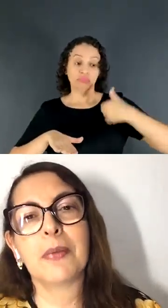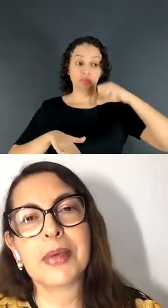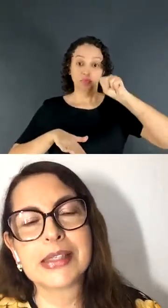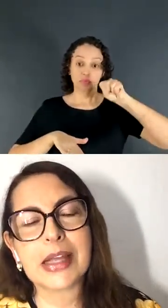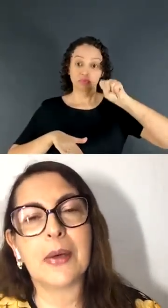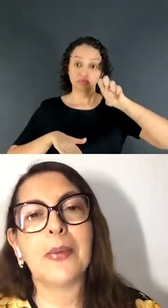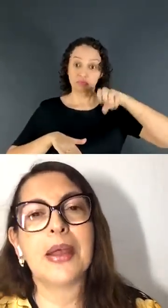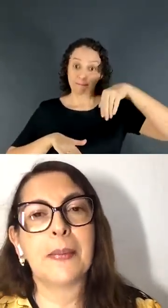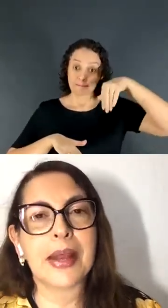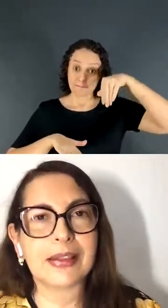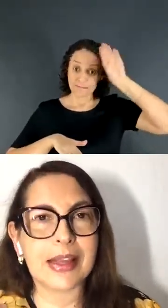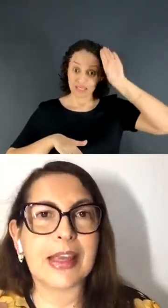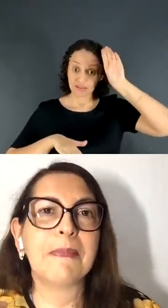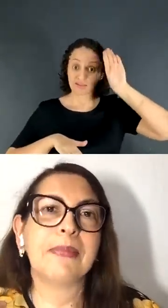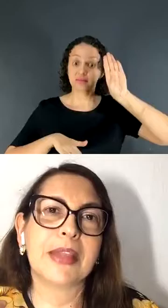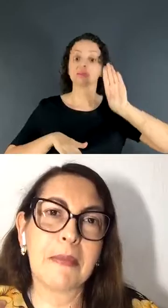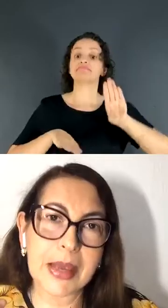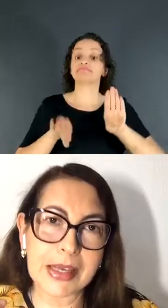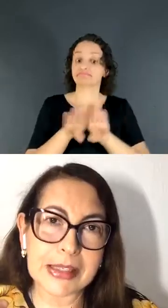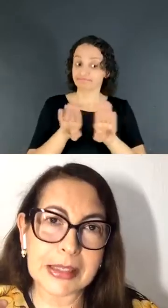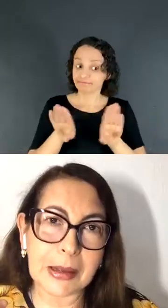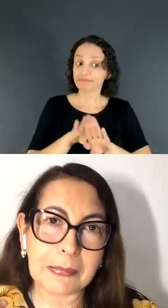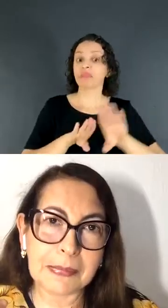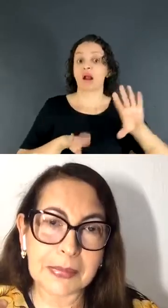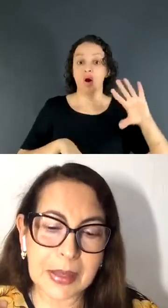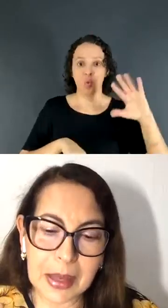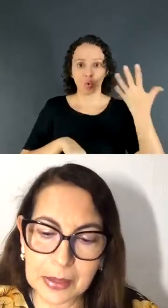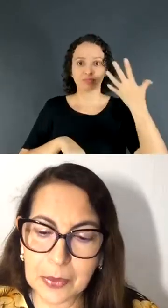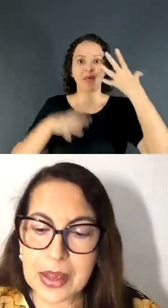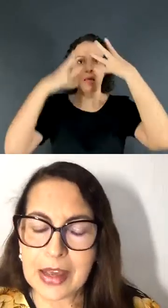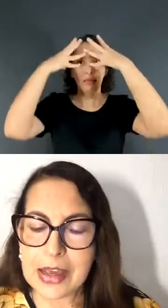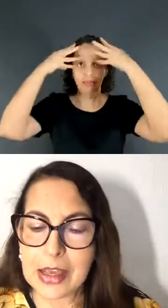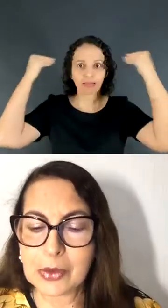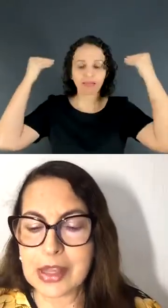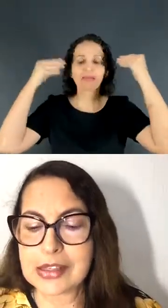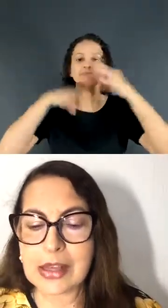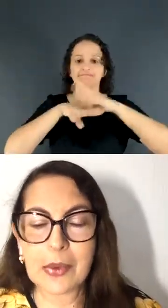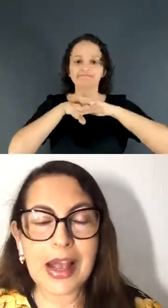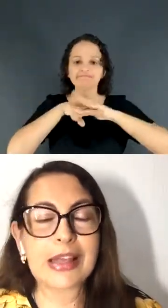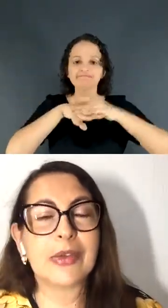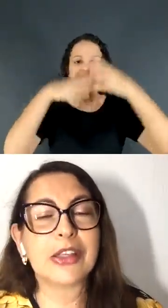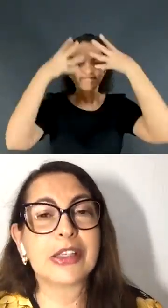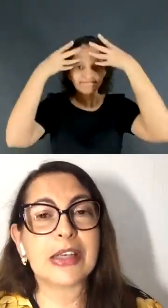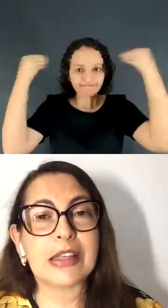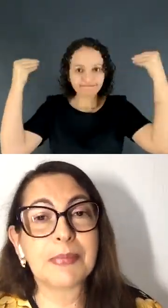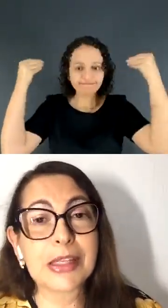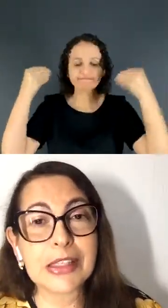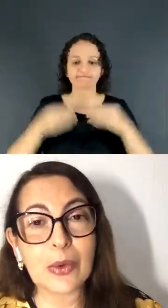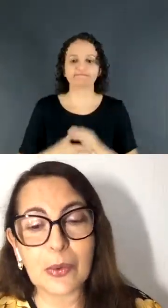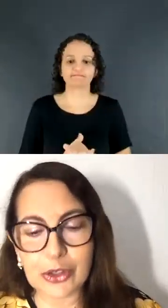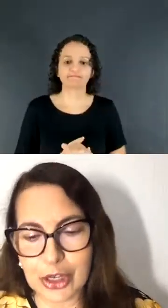grande propensão para ter demência, certo? E o terceiro caso